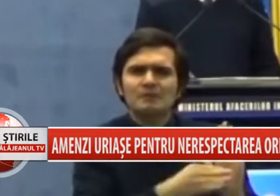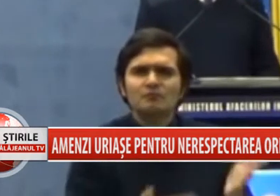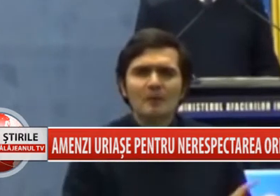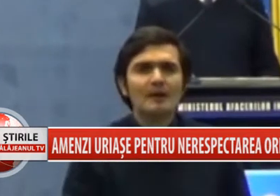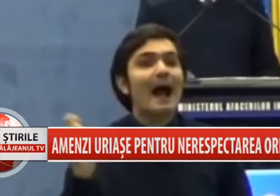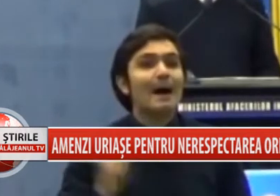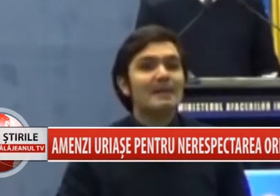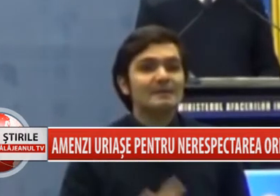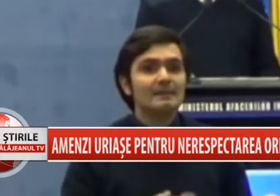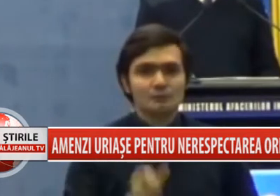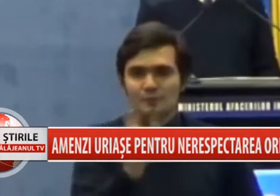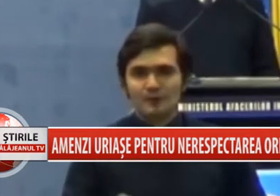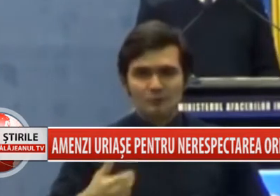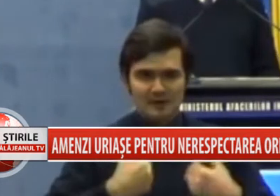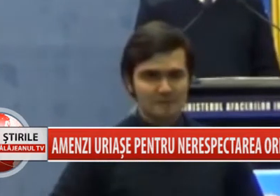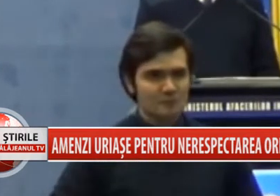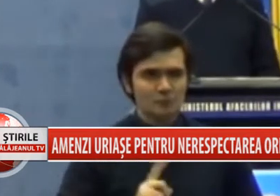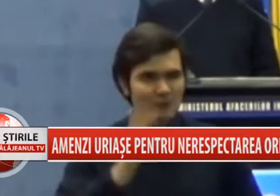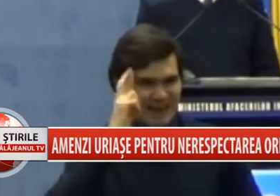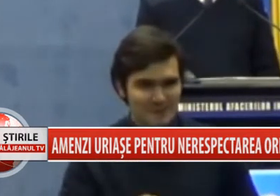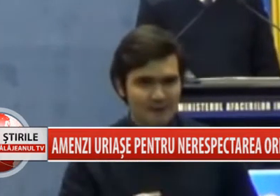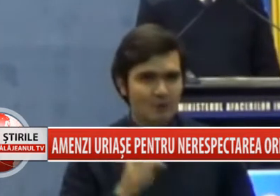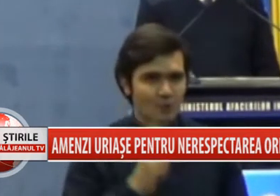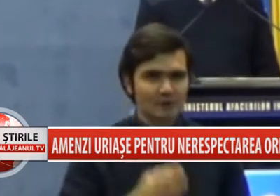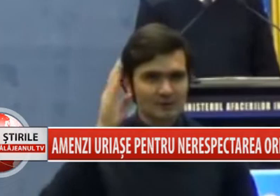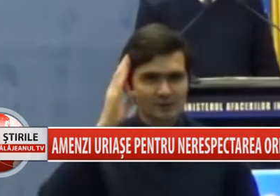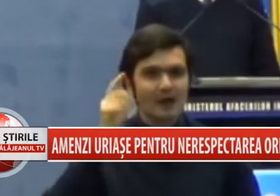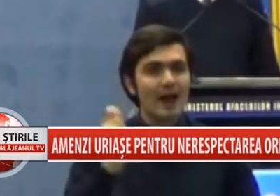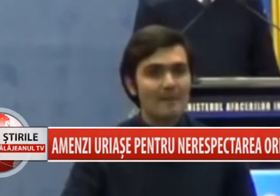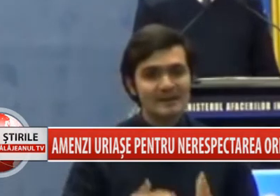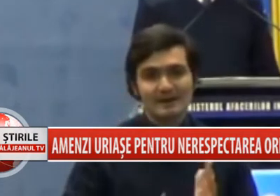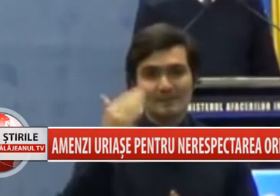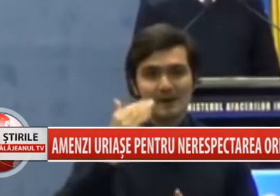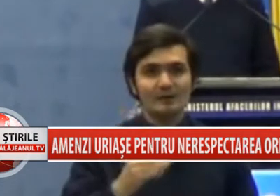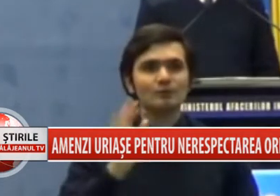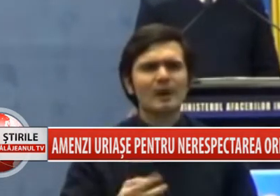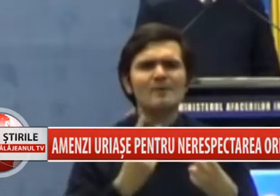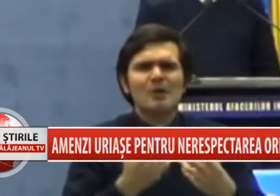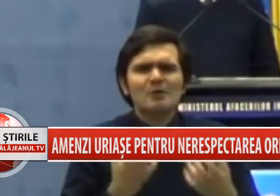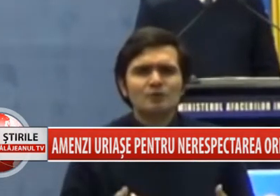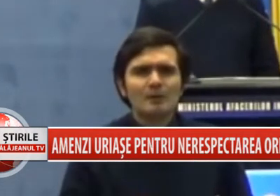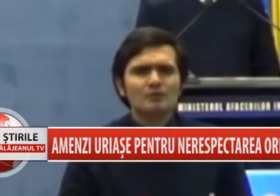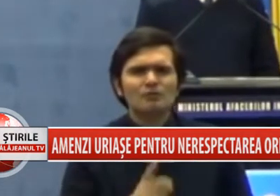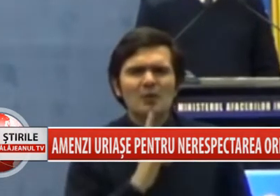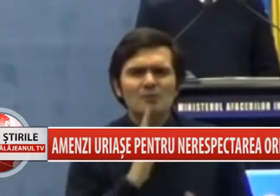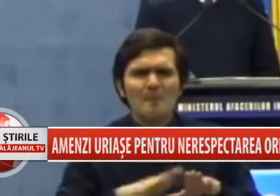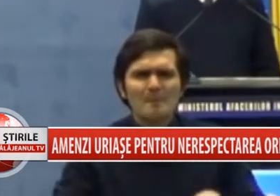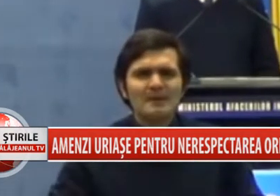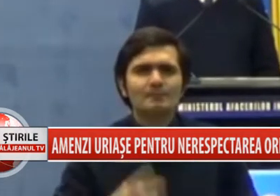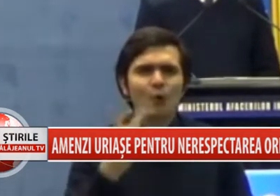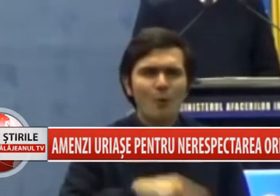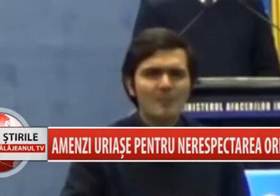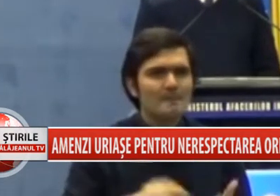pentru persoane fizice care nu respectă ordonanțele militare se măresc și vor avea următoarele valori: minim 2.000 de lei și